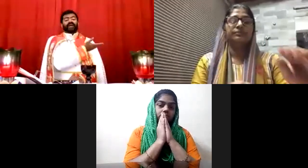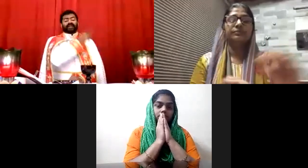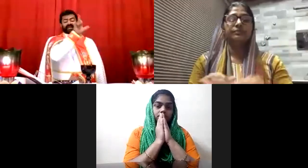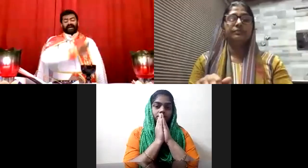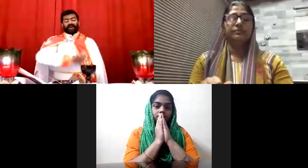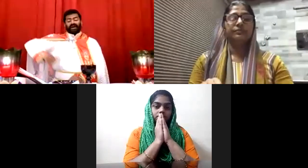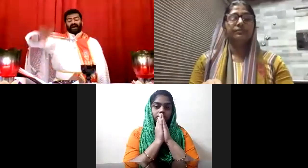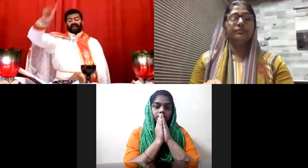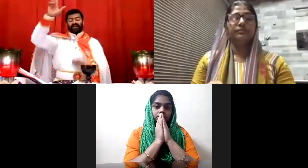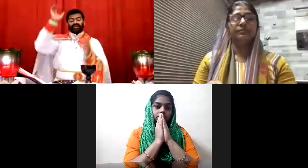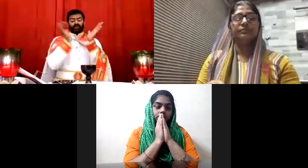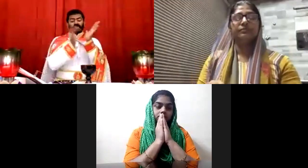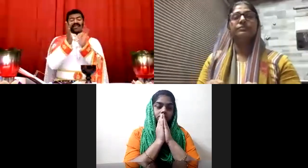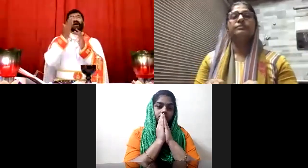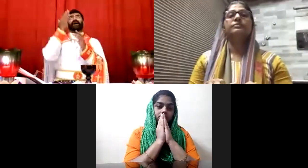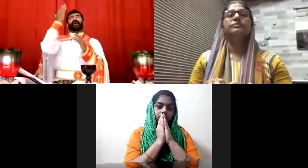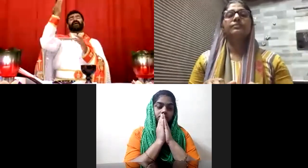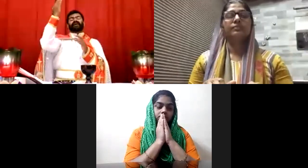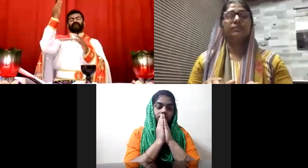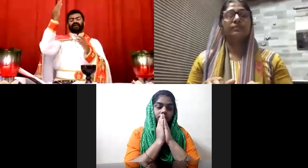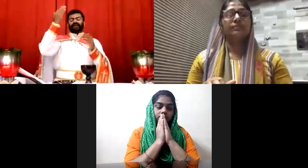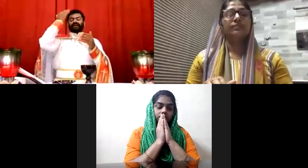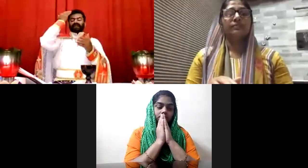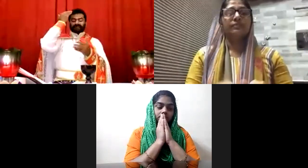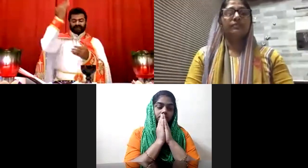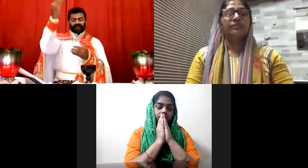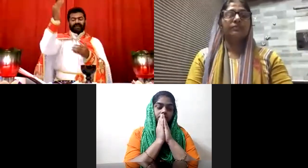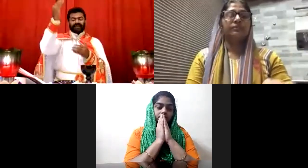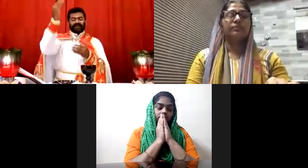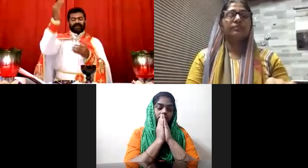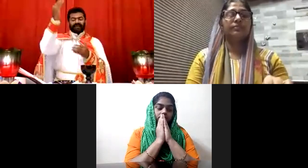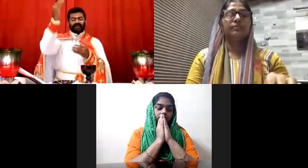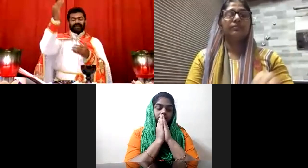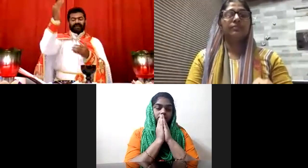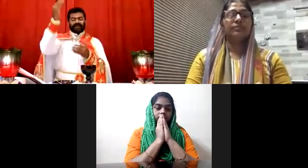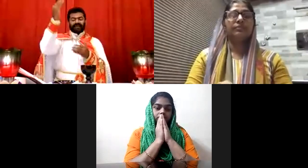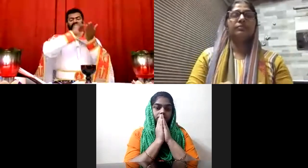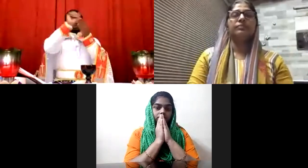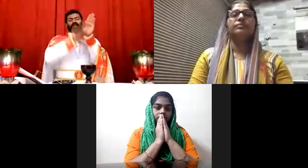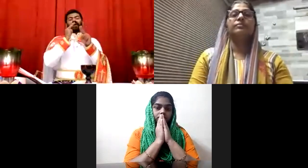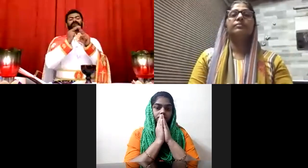ഞങ്ങളുടെ കർത്താവായ യേശുമിശിഹായേ, നിന്റെ